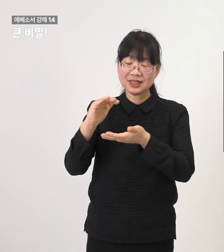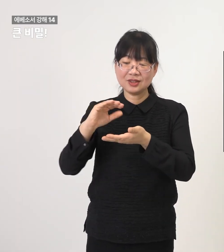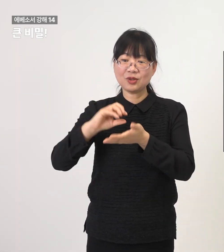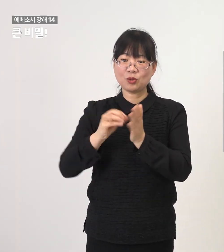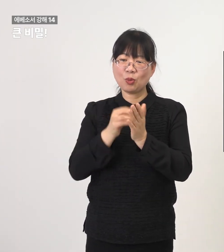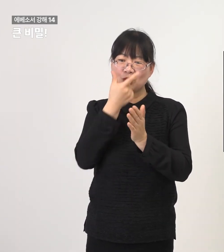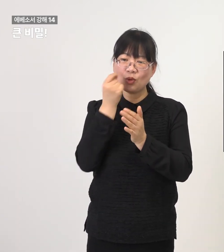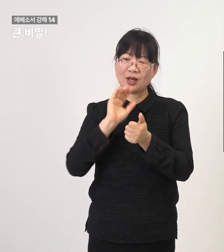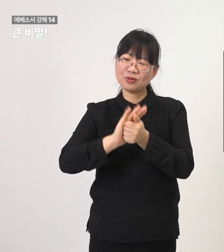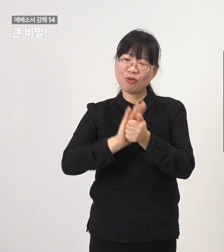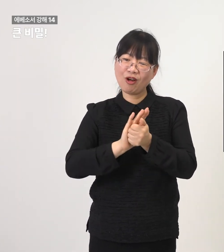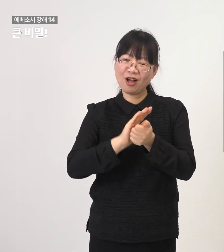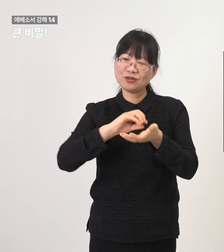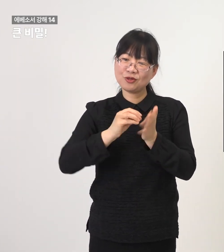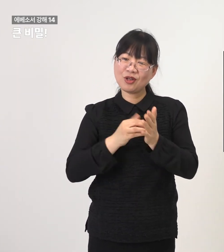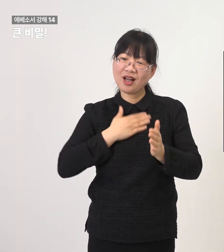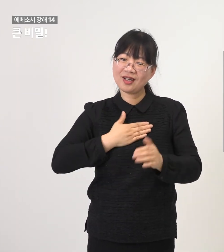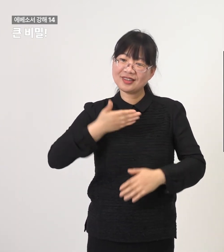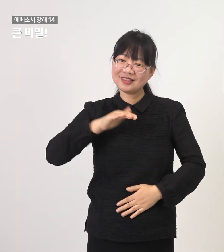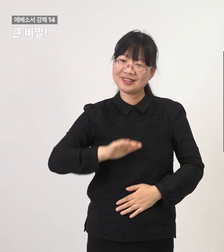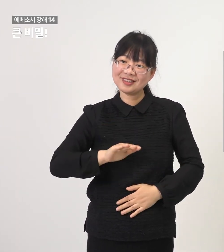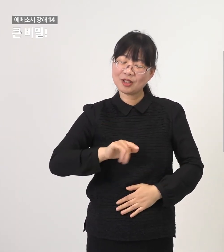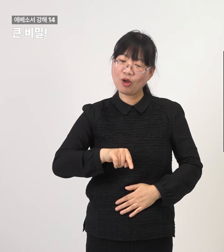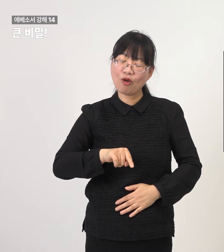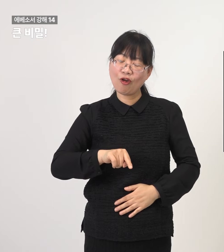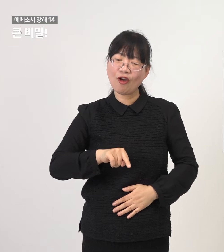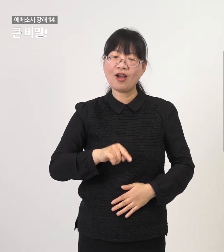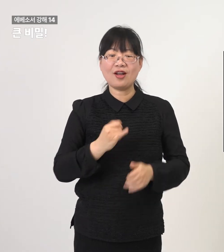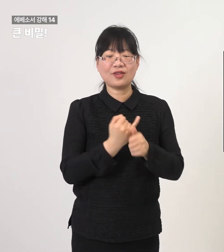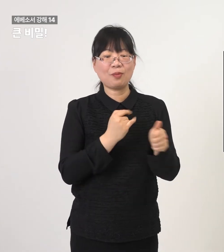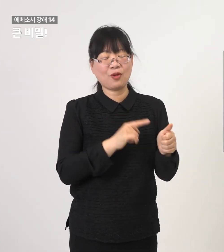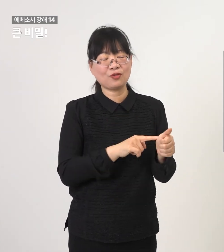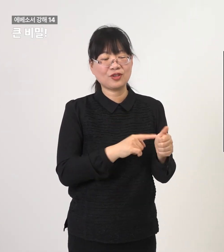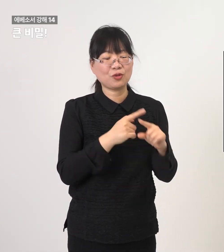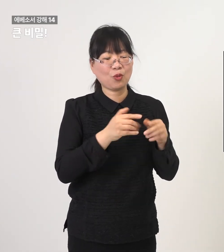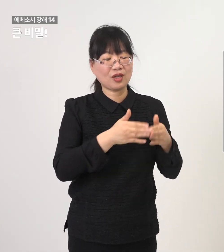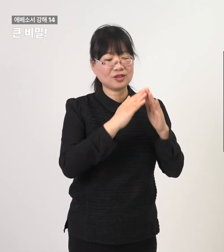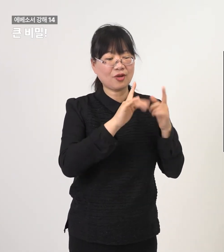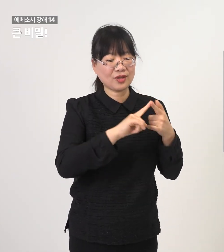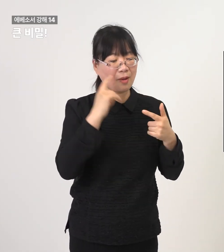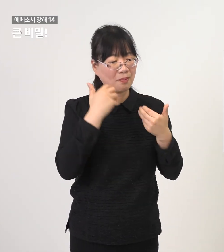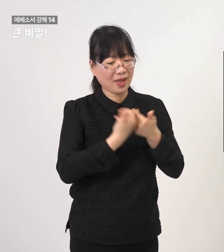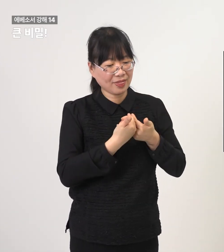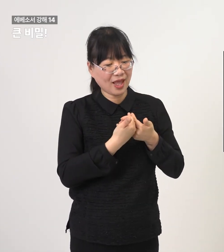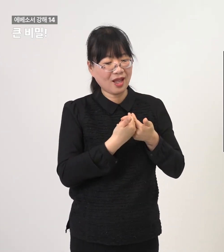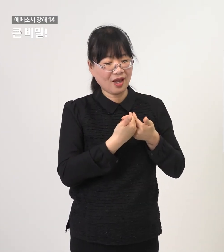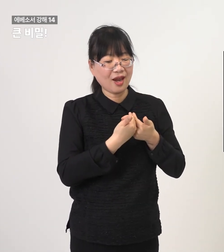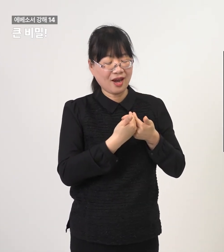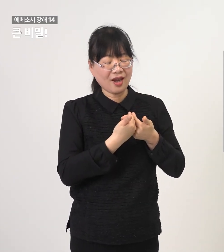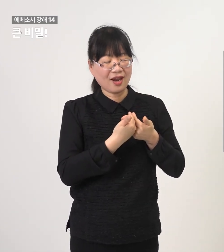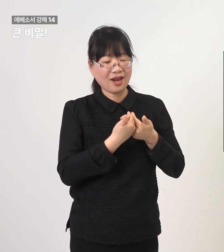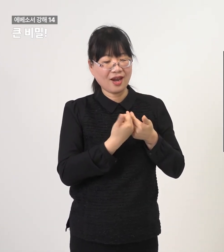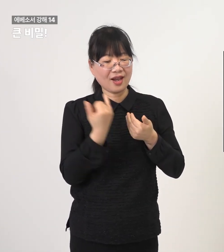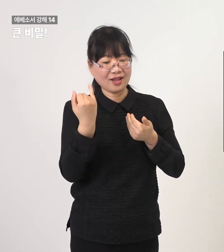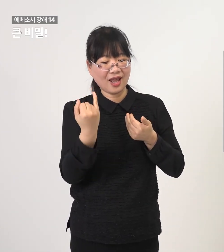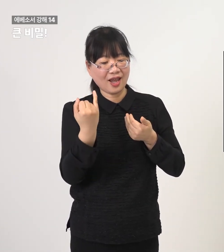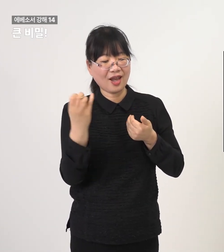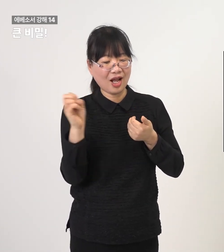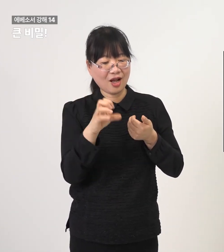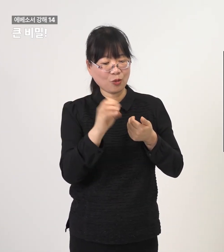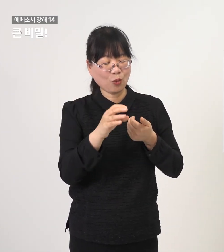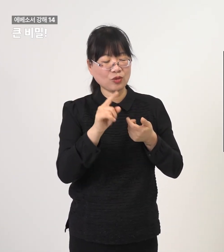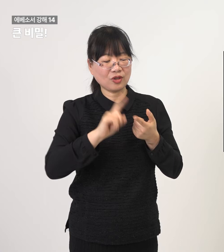알았는데, 그 일을 놓고 그 위에 꾸준히 기도하면서 돕는 배필이라는 것은